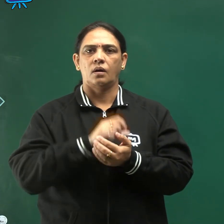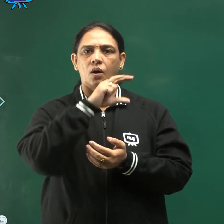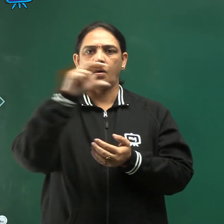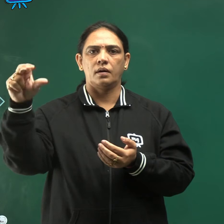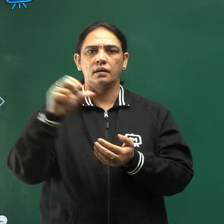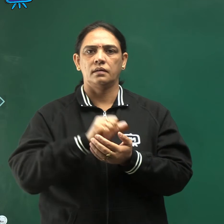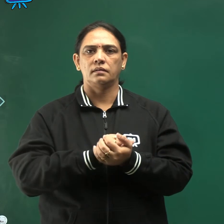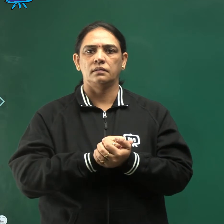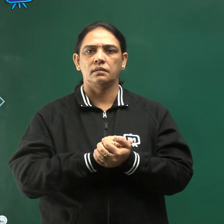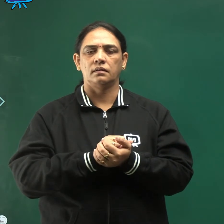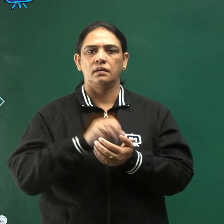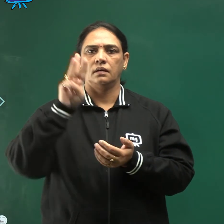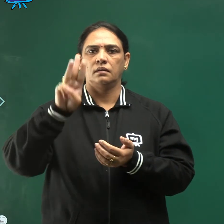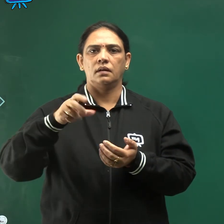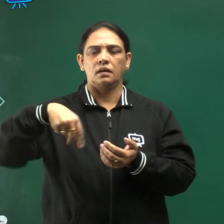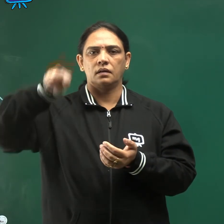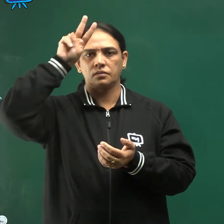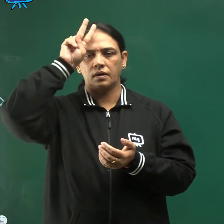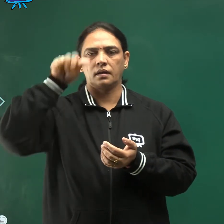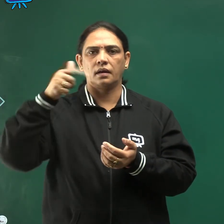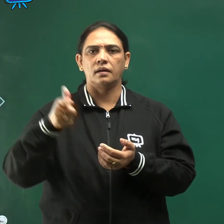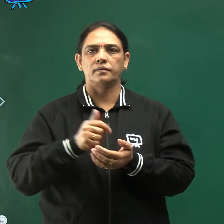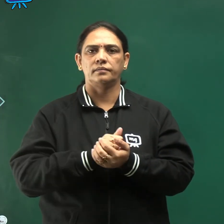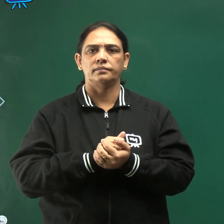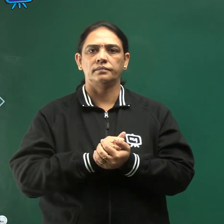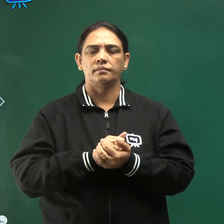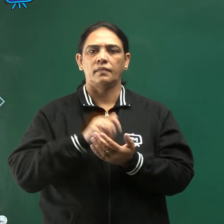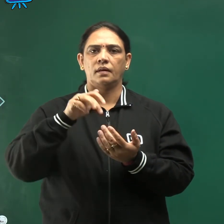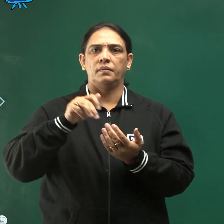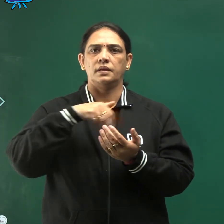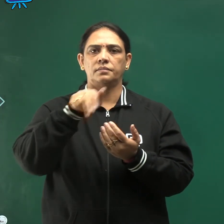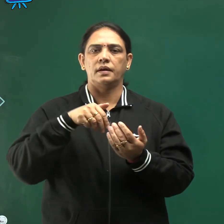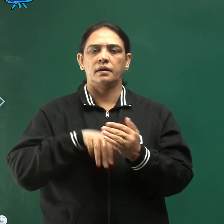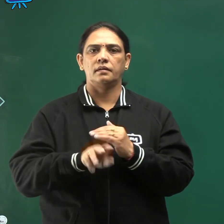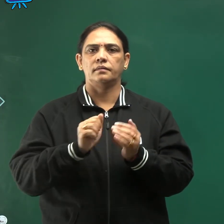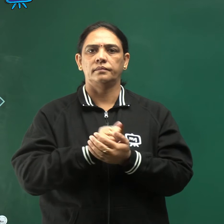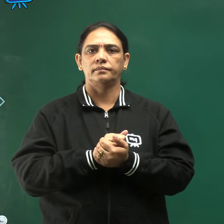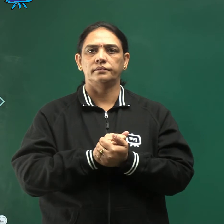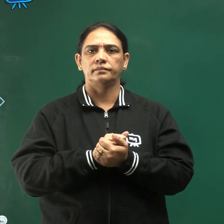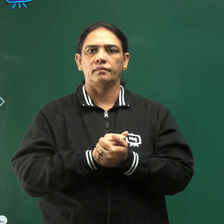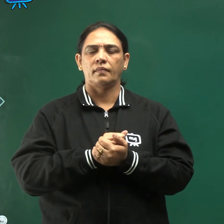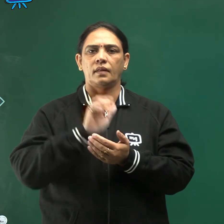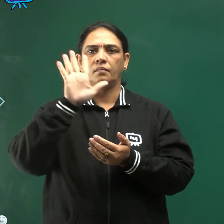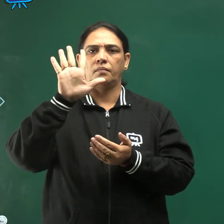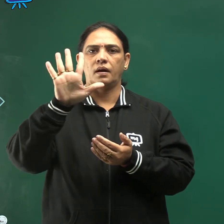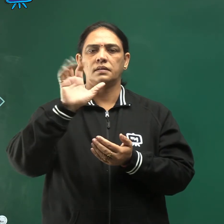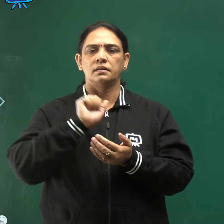और 3 का स्क्वायर के बीच में 5 होगी।